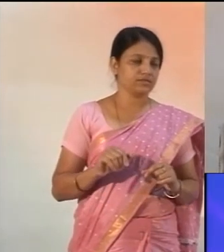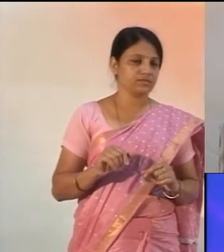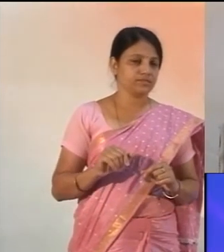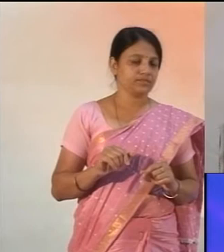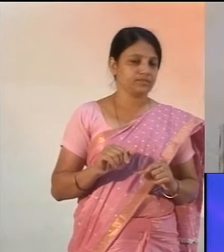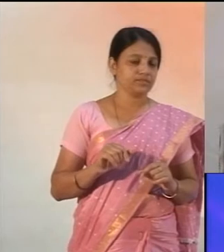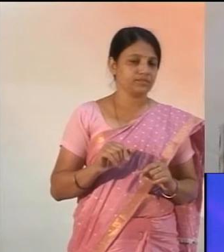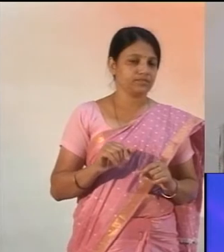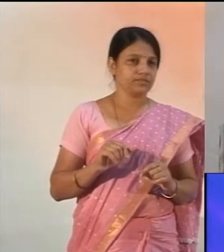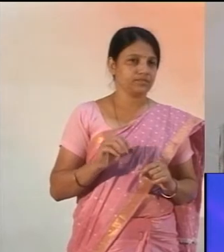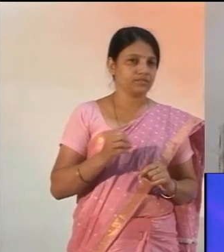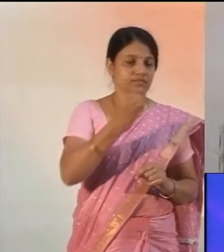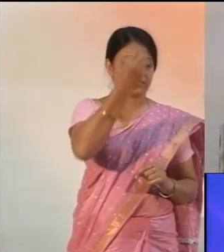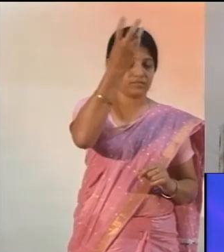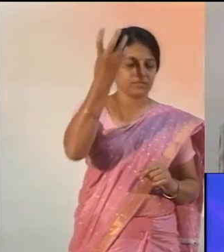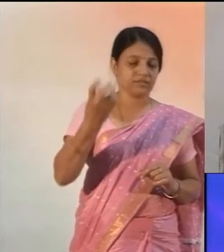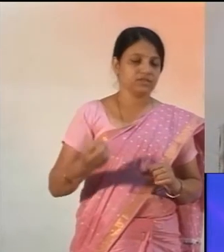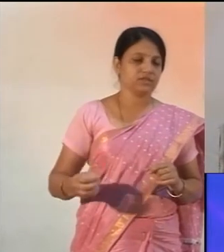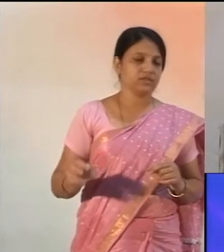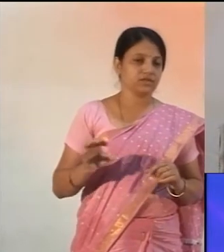दिनचर्या का व्यवस्थित होना